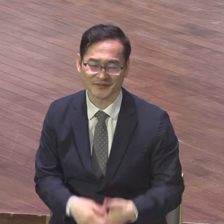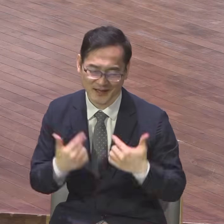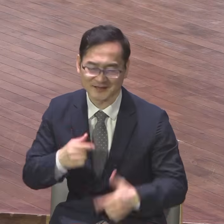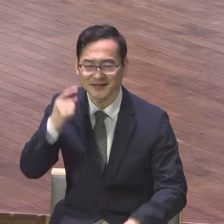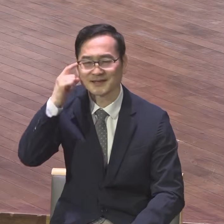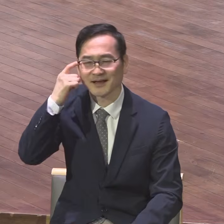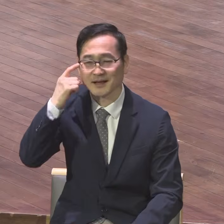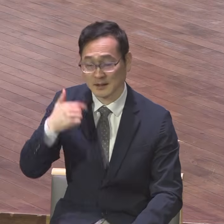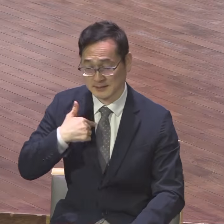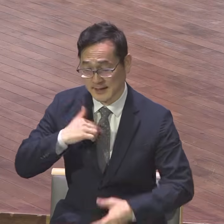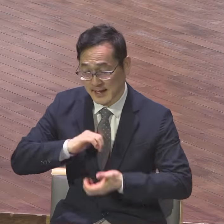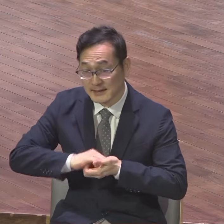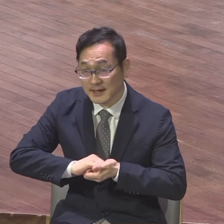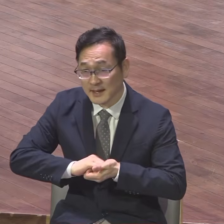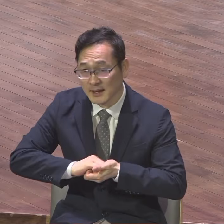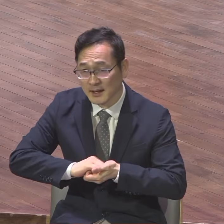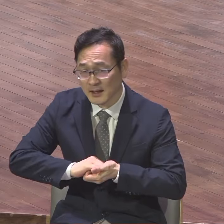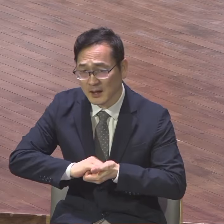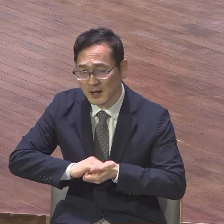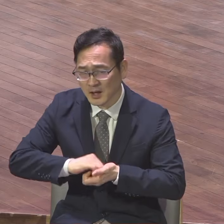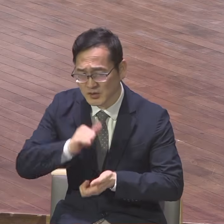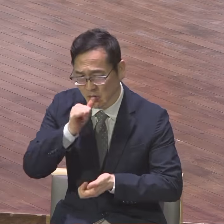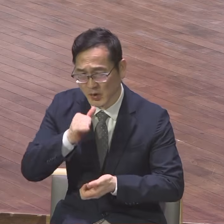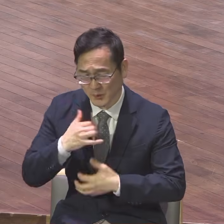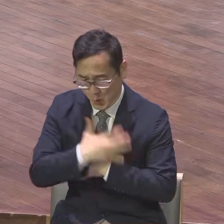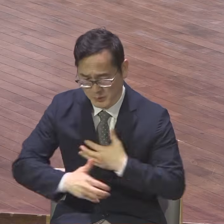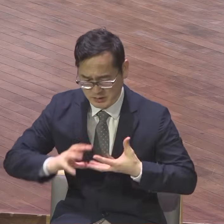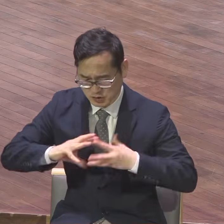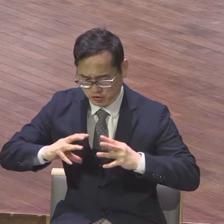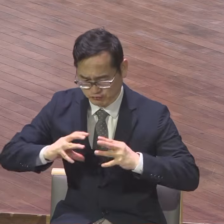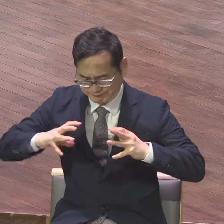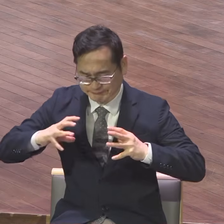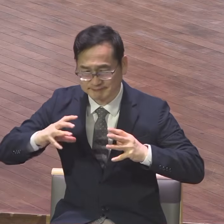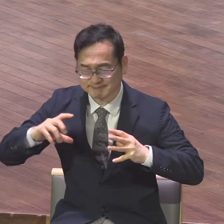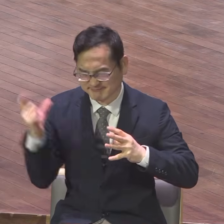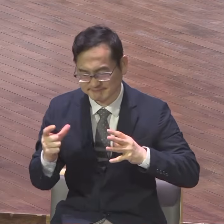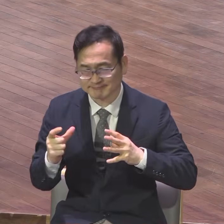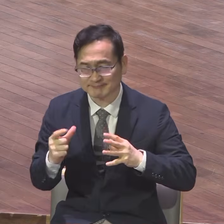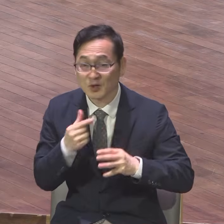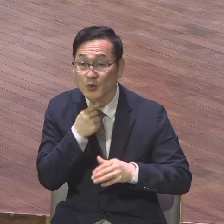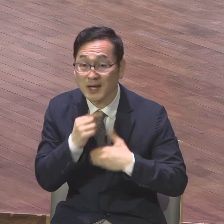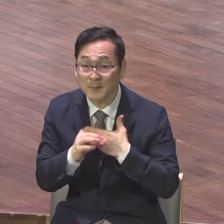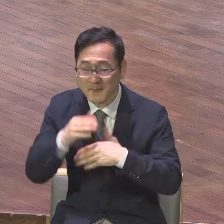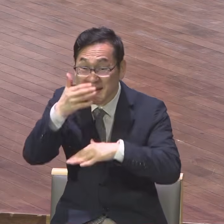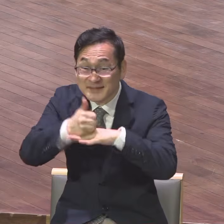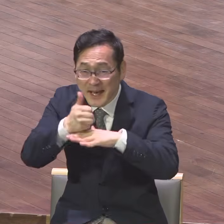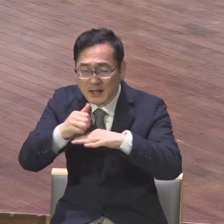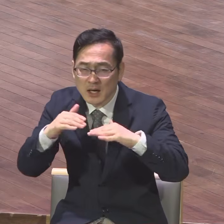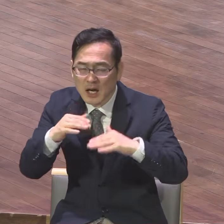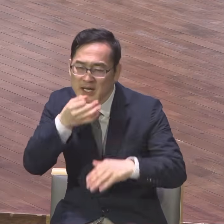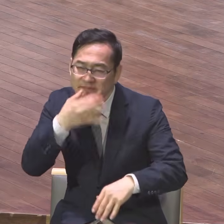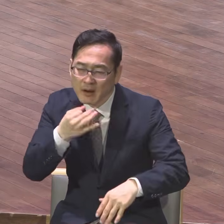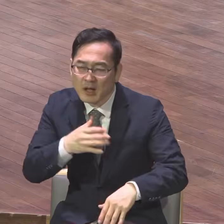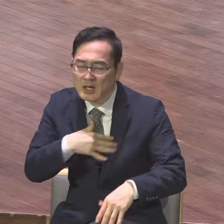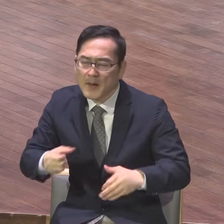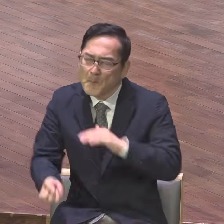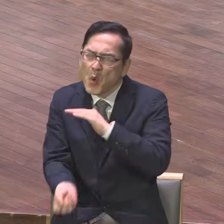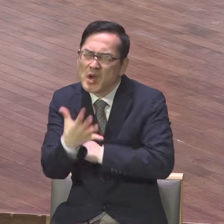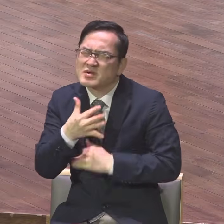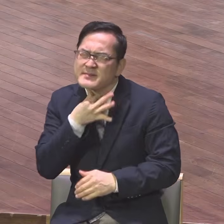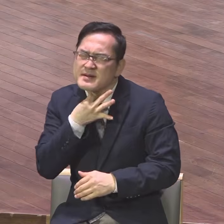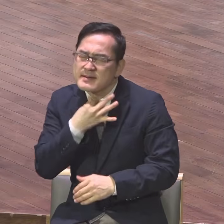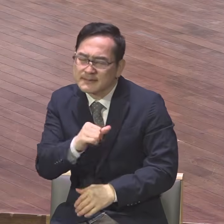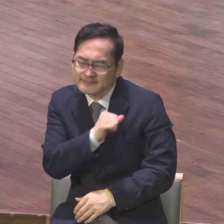나의 한계, 사실 몸의 근육을 늘리기 위해서는요, 마지막 고비가, 힘든 고비가 있지.